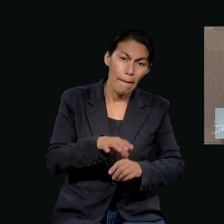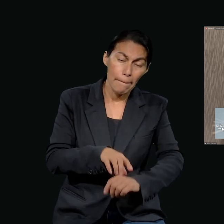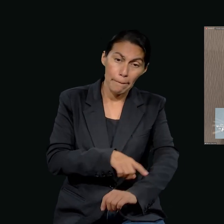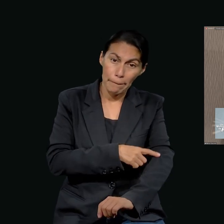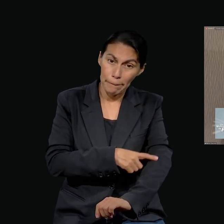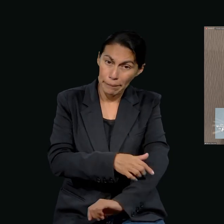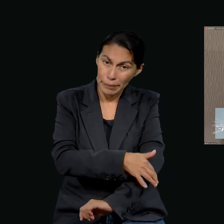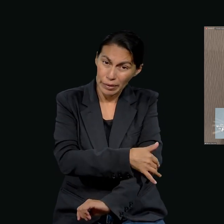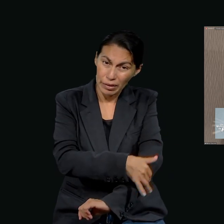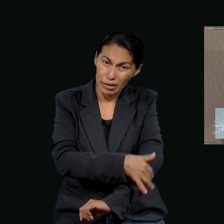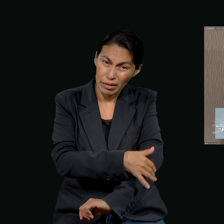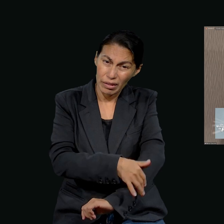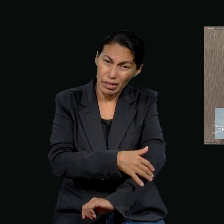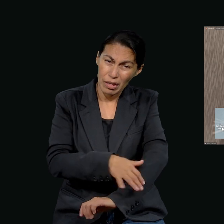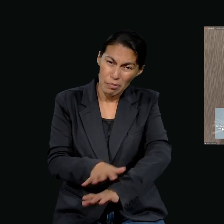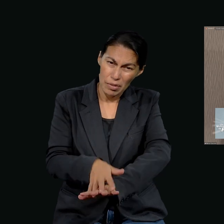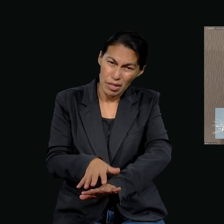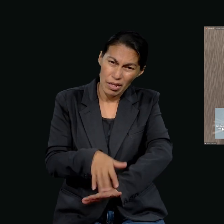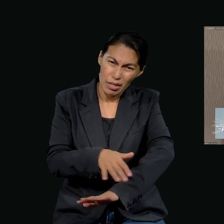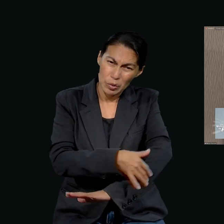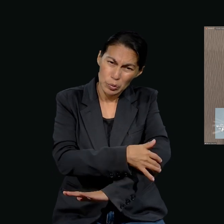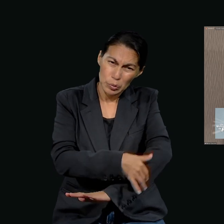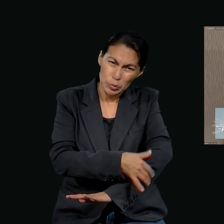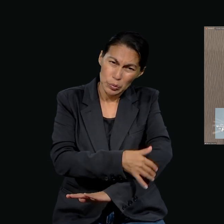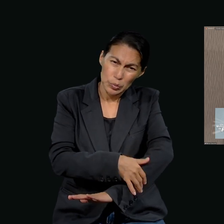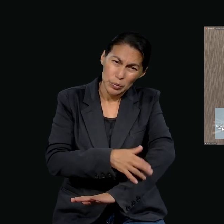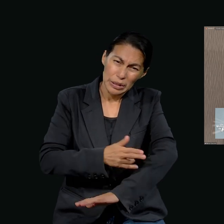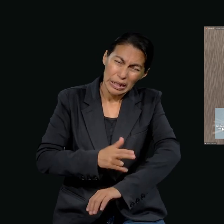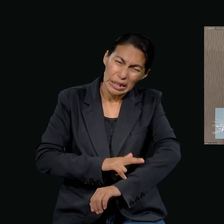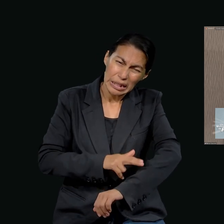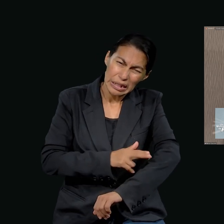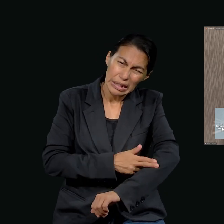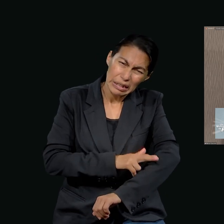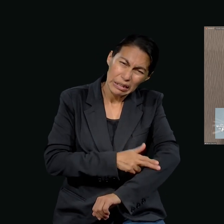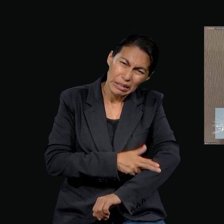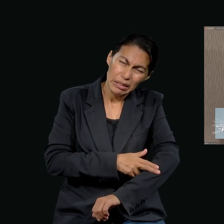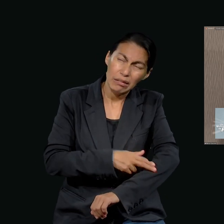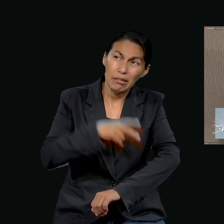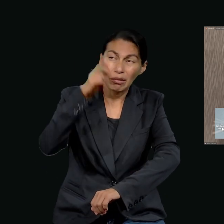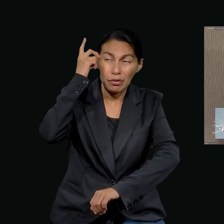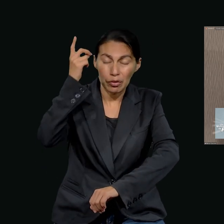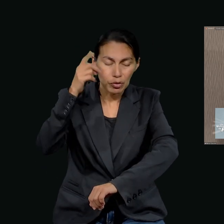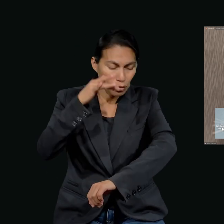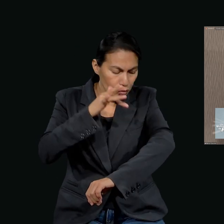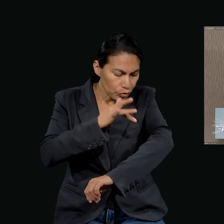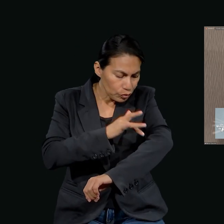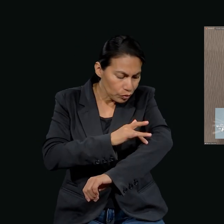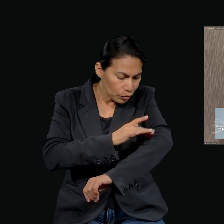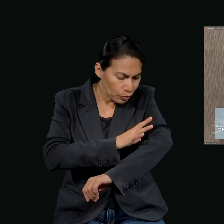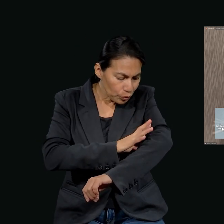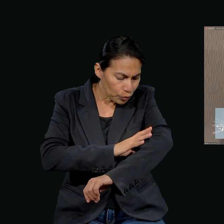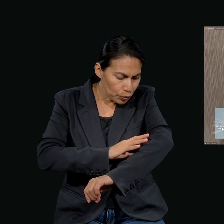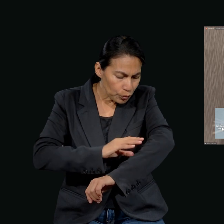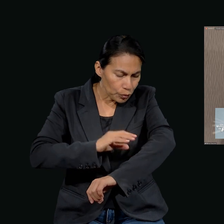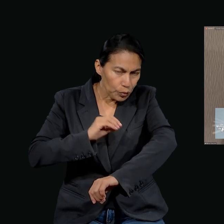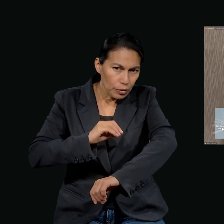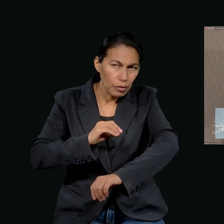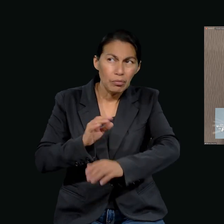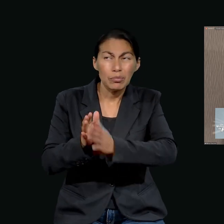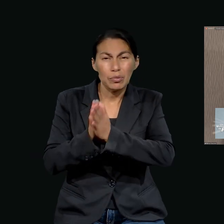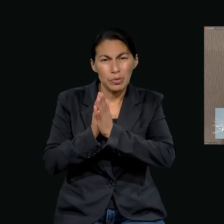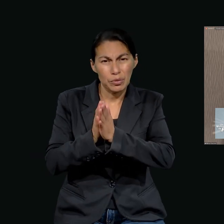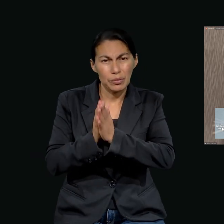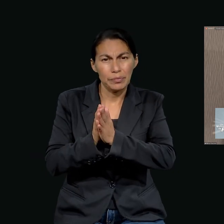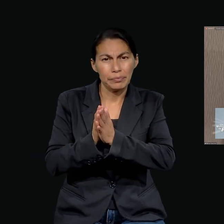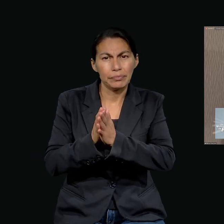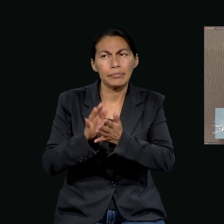papá Él es diabético Y tiene una herida En la pantorrilla Que no sana Dios restaura Y sane su piel